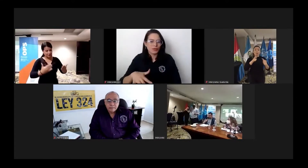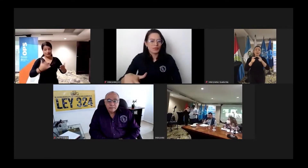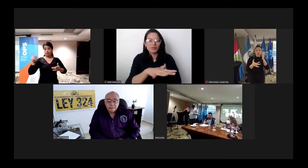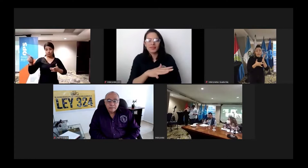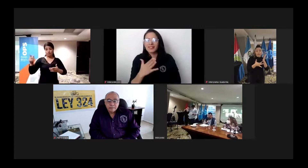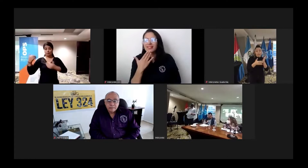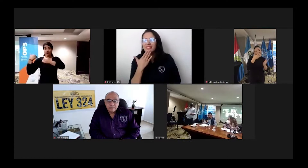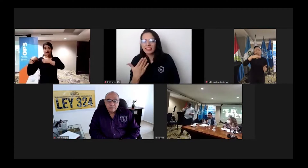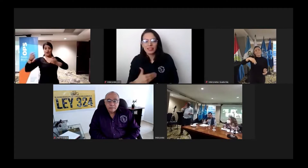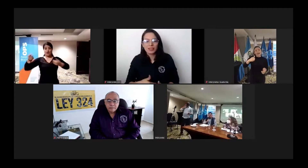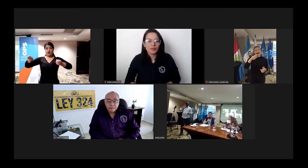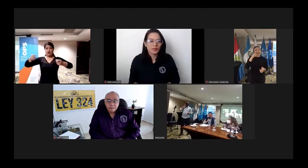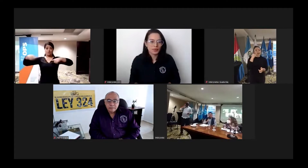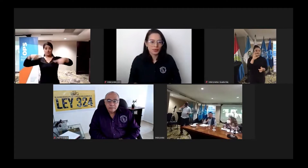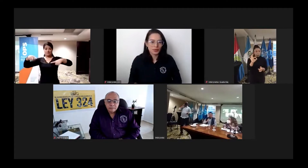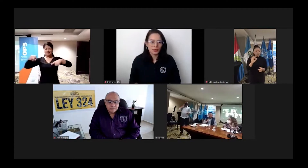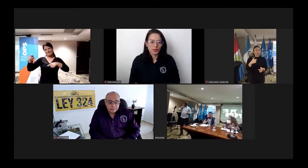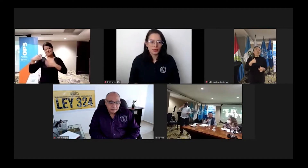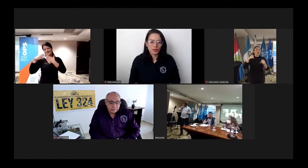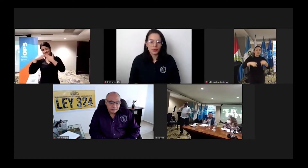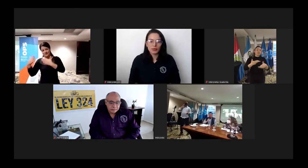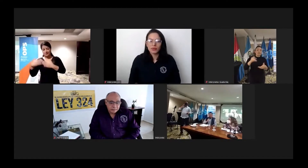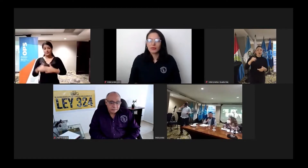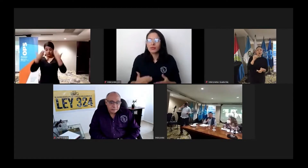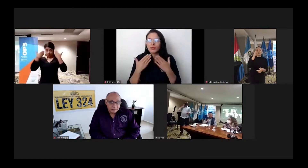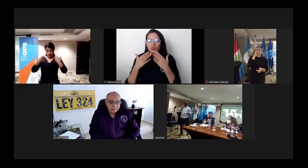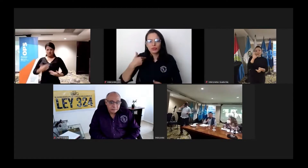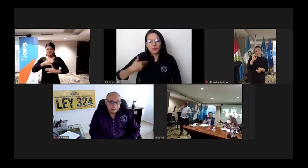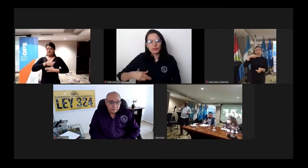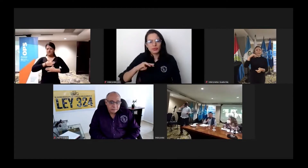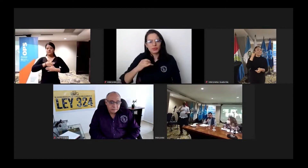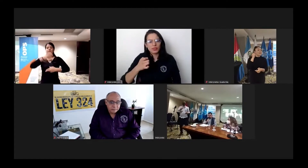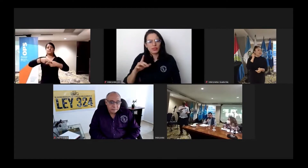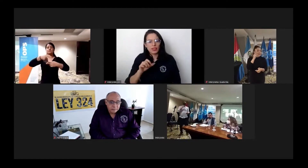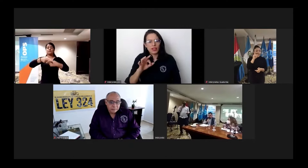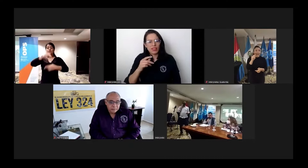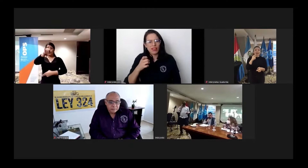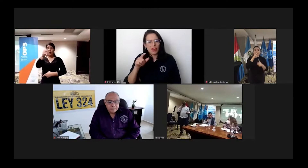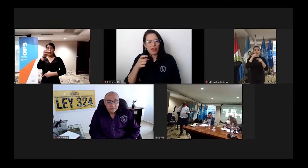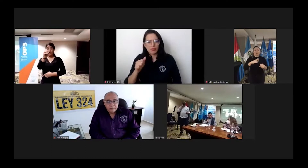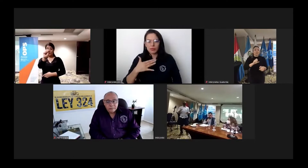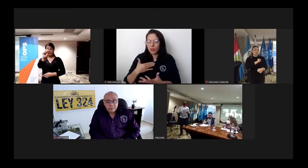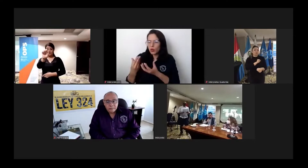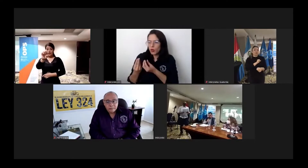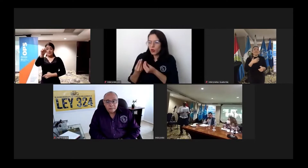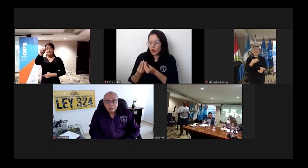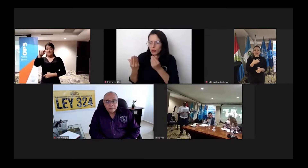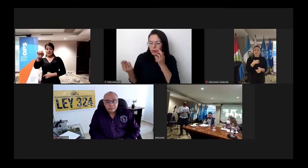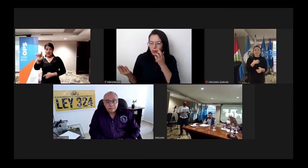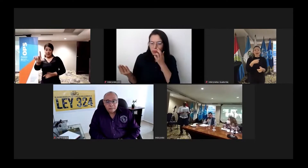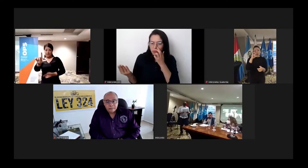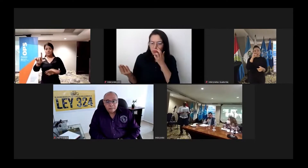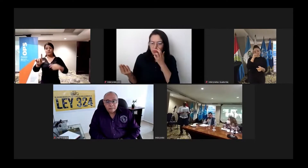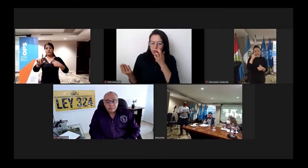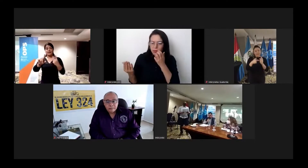Cajas. Ahora, mi nombre es José Miguel Arteaga y mi compañera se llama Rosa